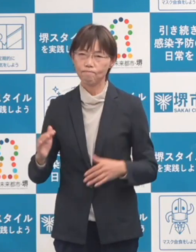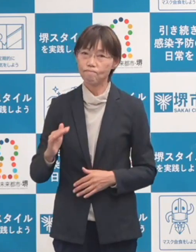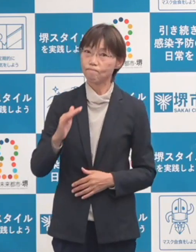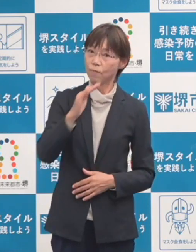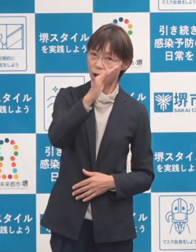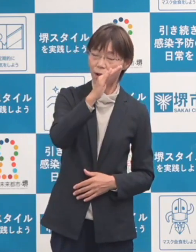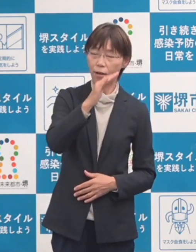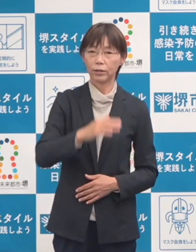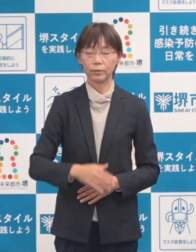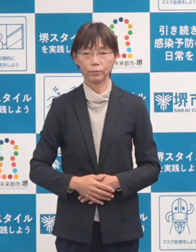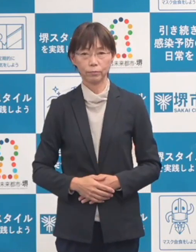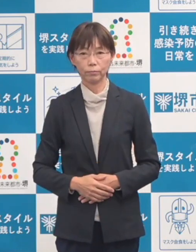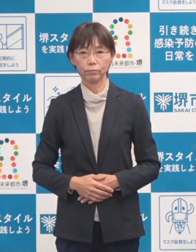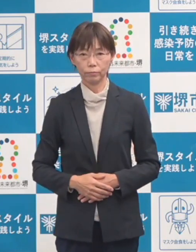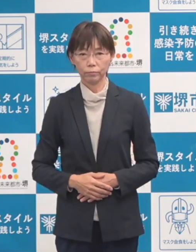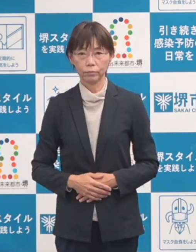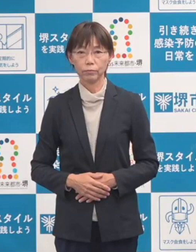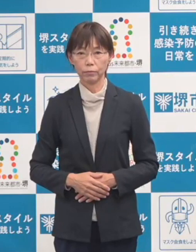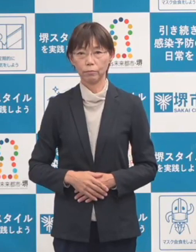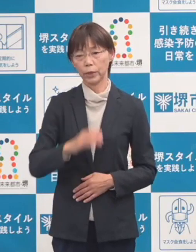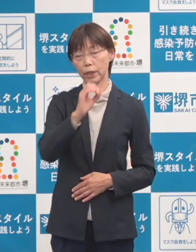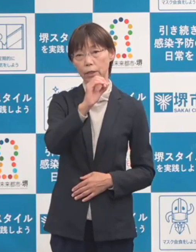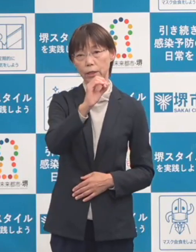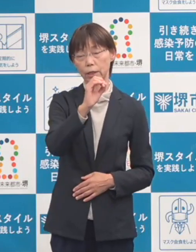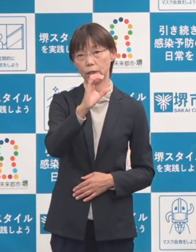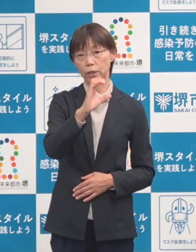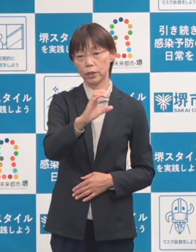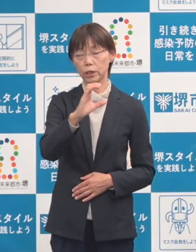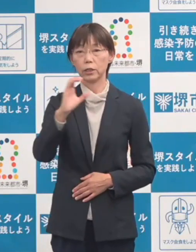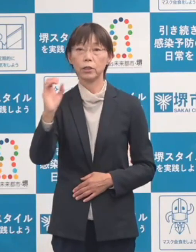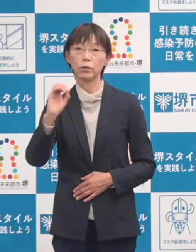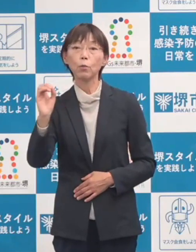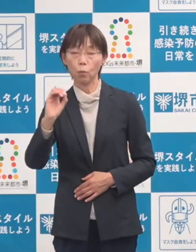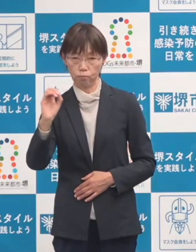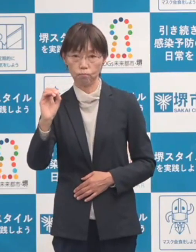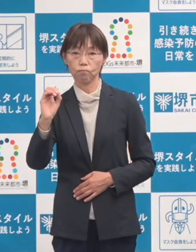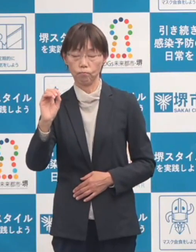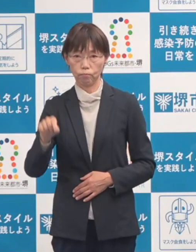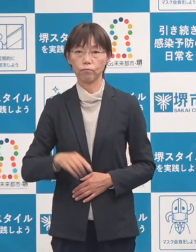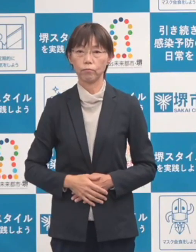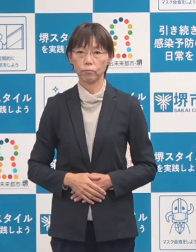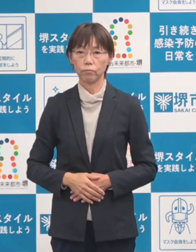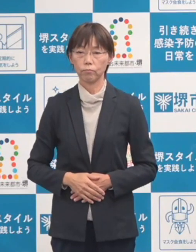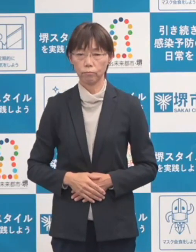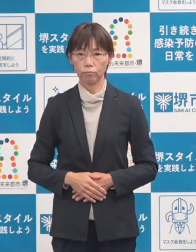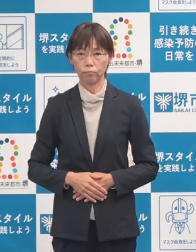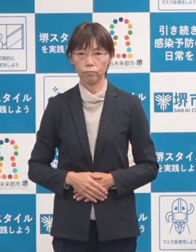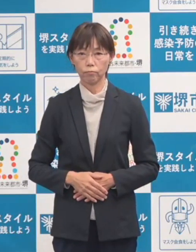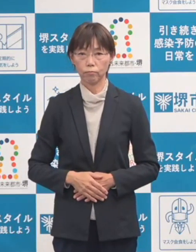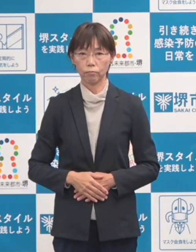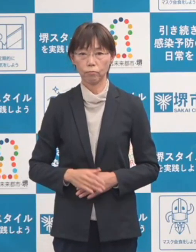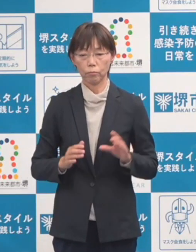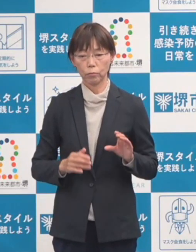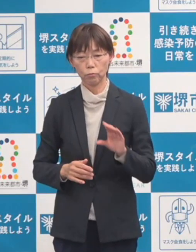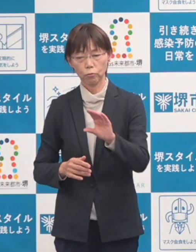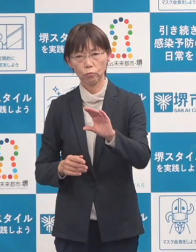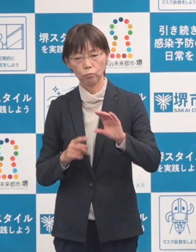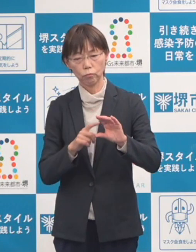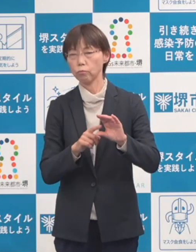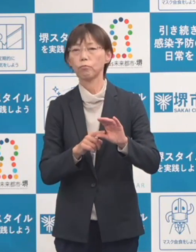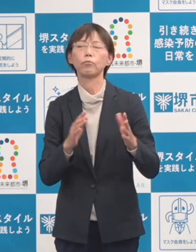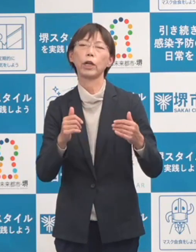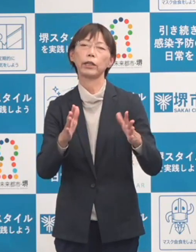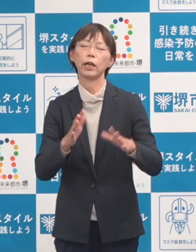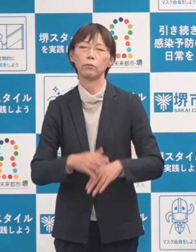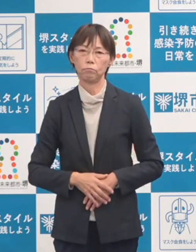また脱炭素カーボンニュートラルという面でも、移動の手間であったりコスト、あとは排